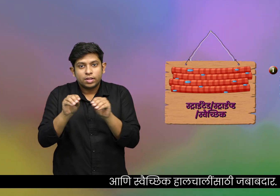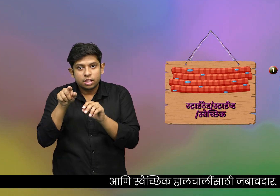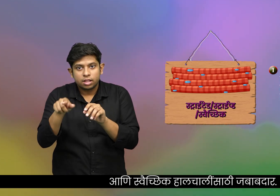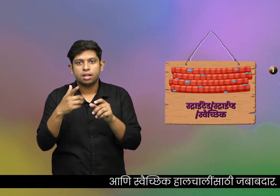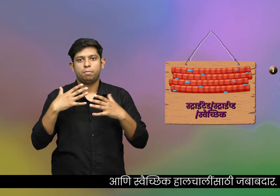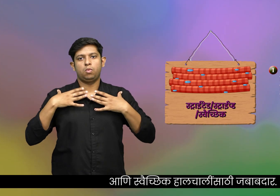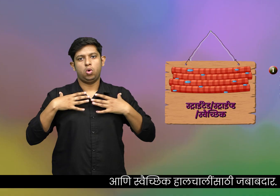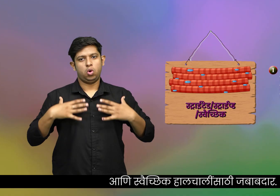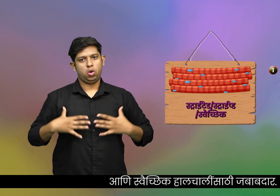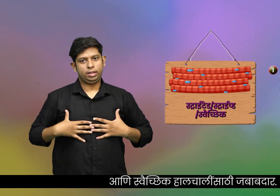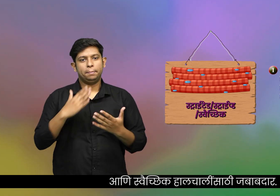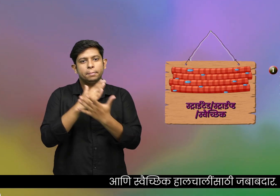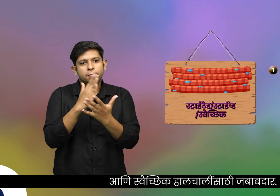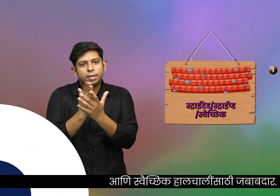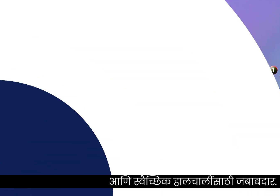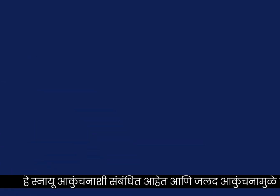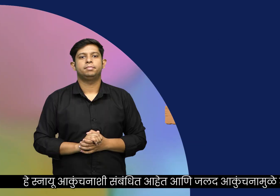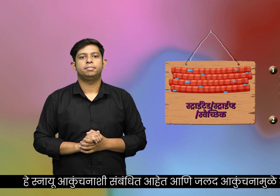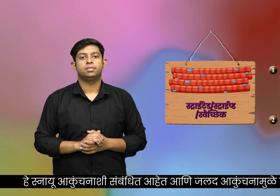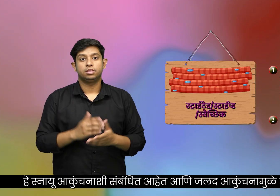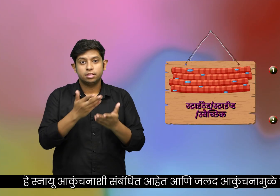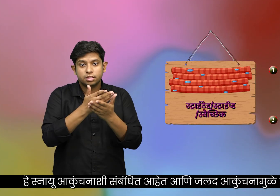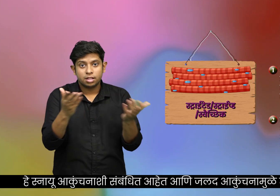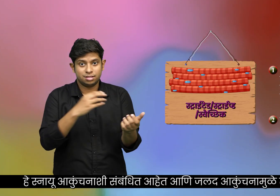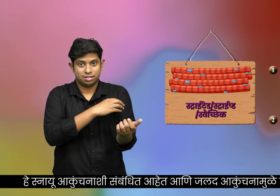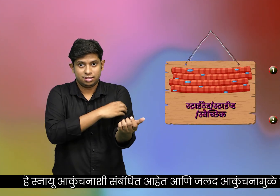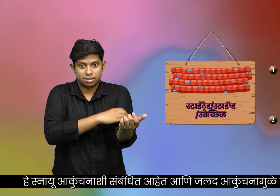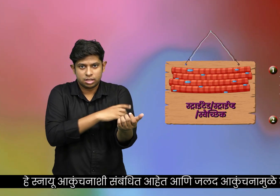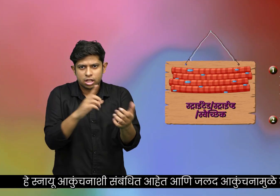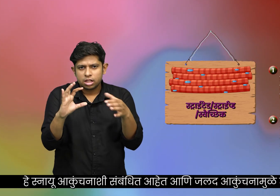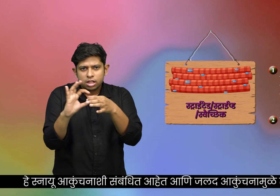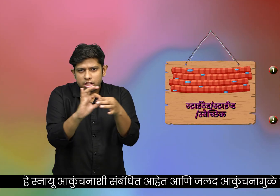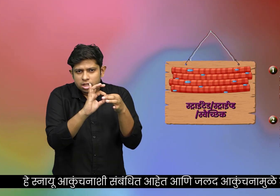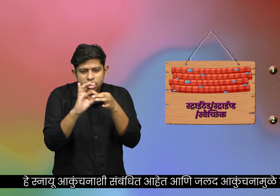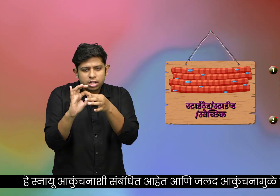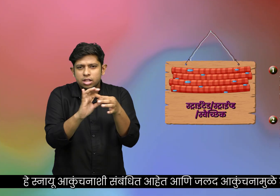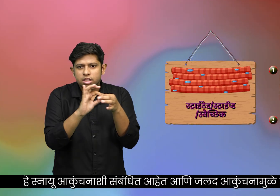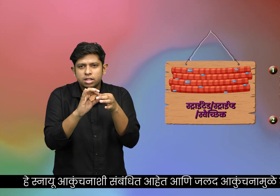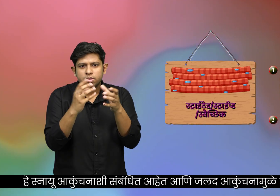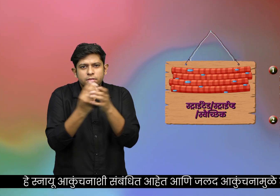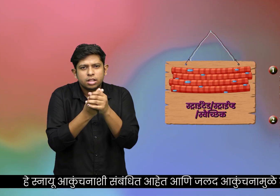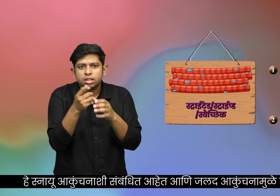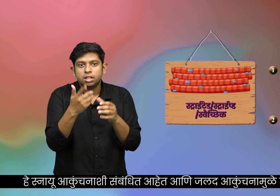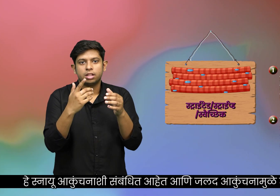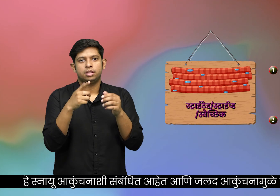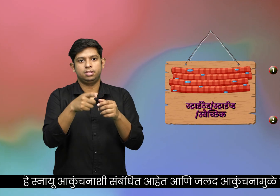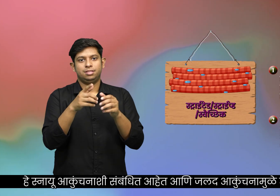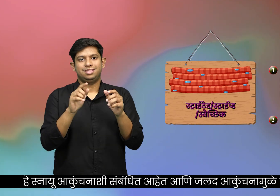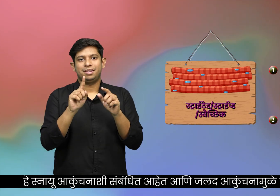स्वैच्छिक हालचालीसाठी जबाबदार. हे सप्तायू आकुंचनाशी संबंधित आहे आणि जलद